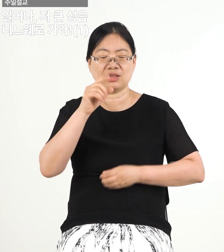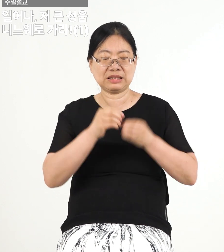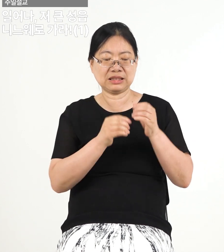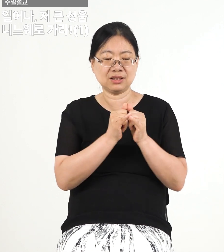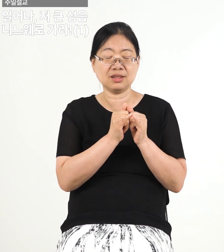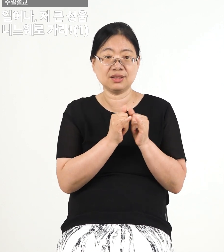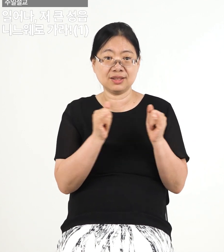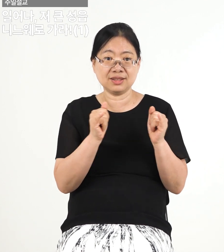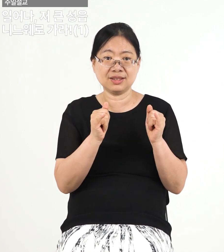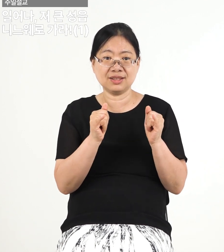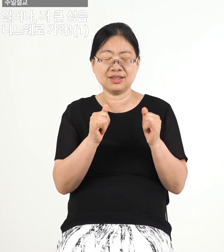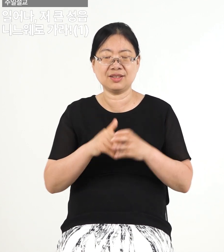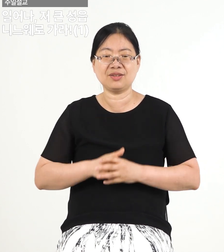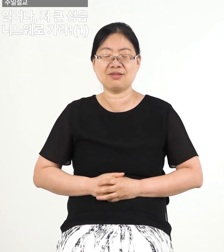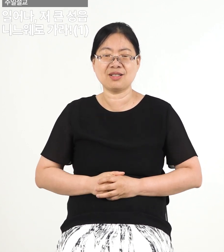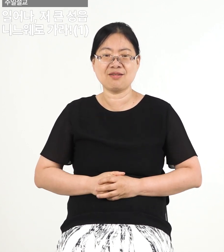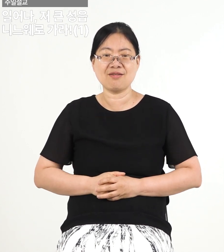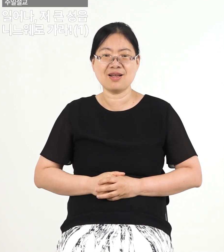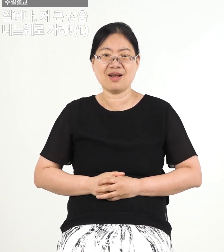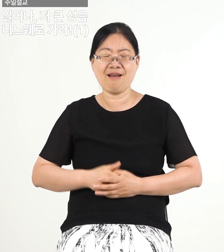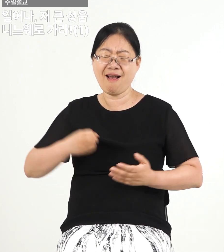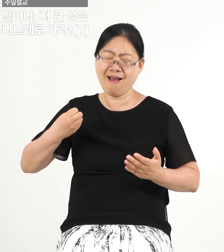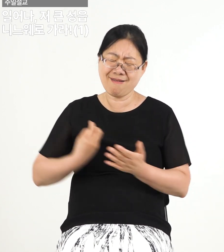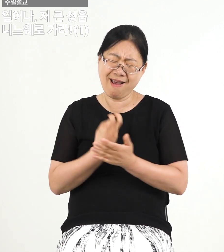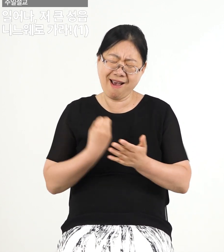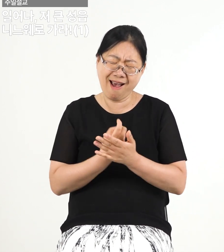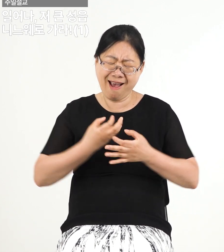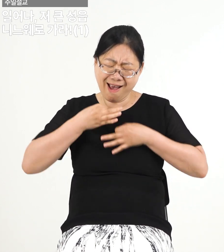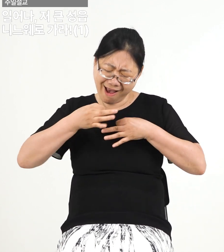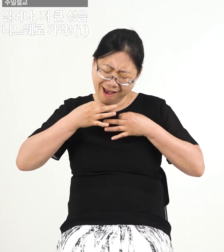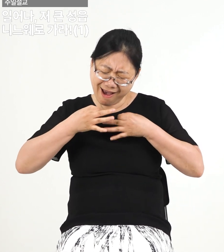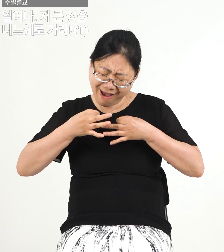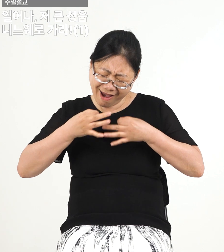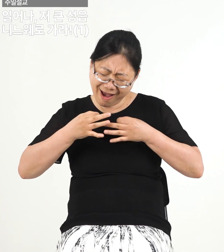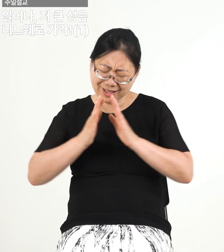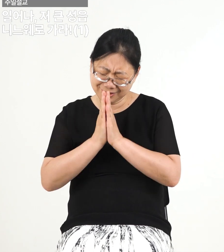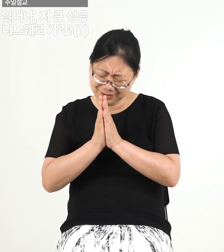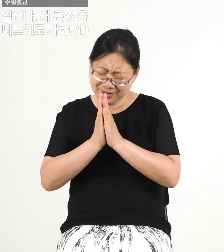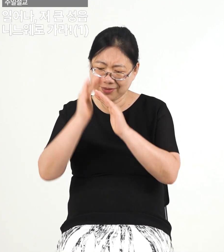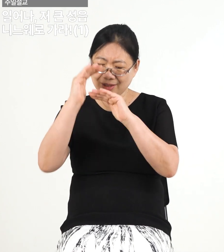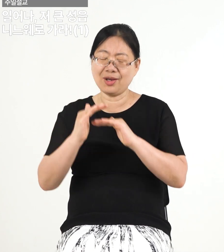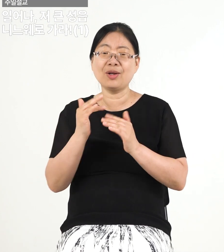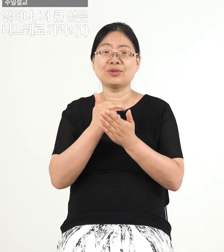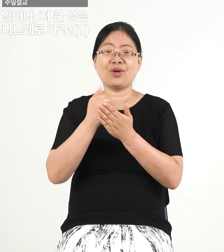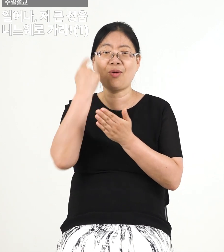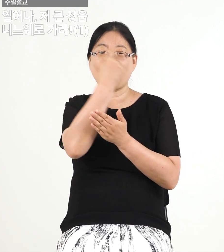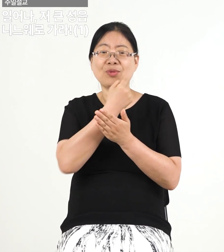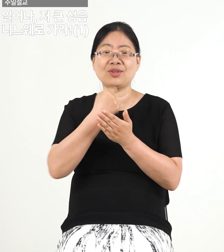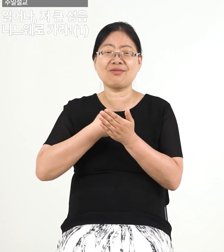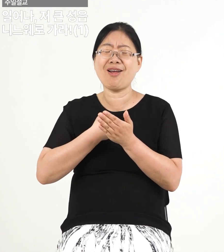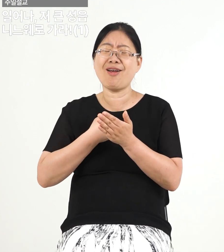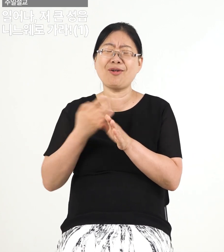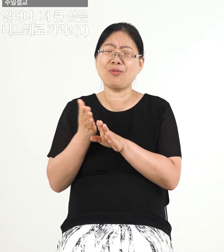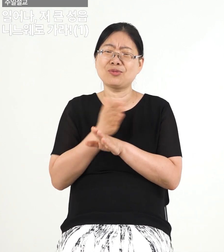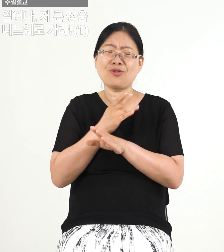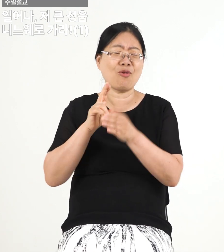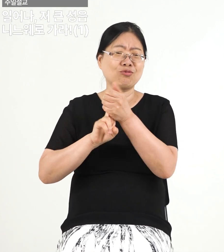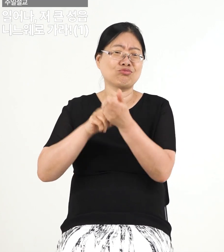시인이 절규하듯 강구한 내용이죠. 주의 얼굴을 내게서 숨기지